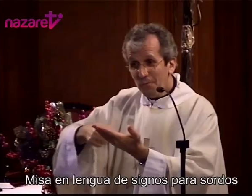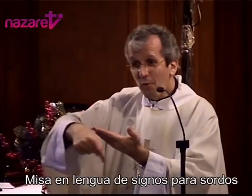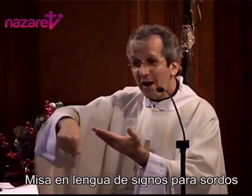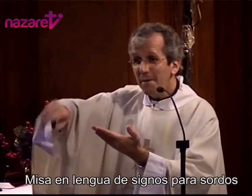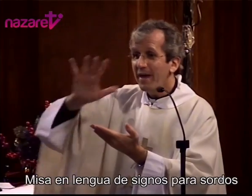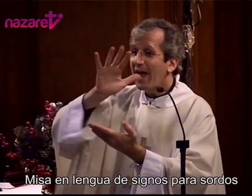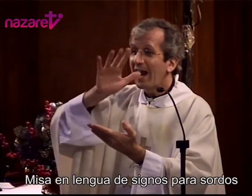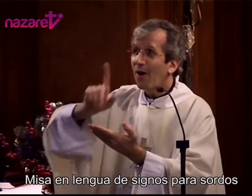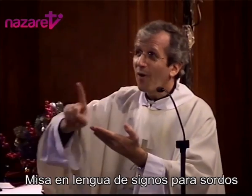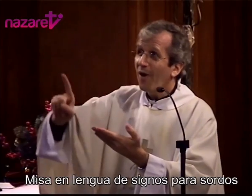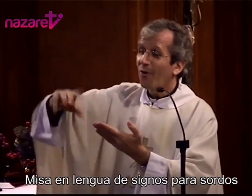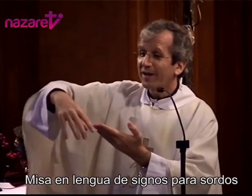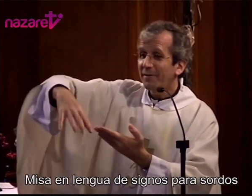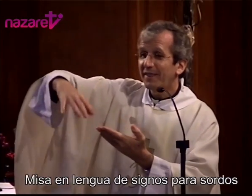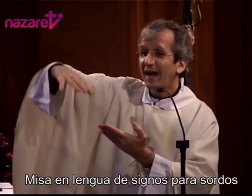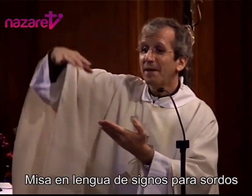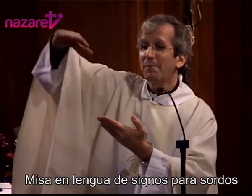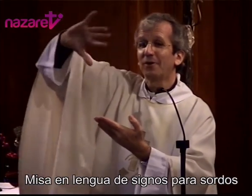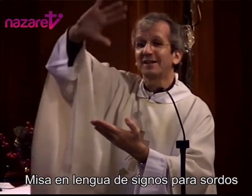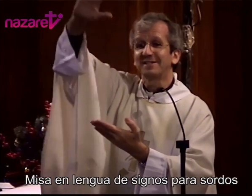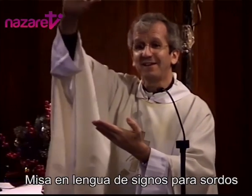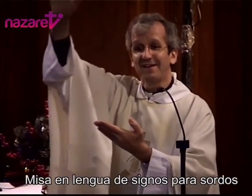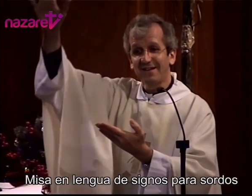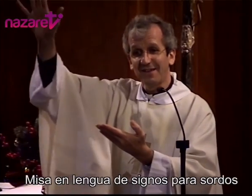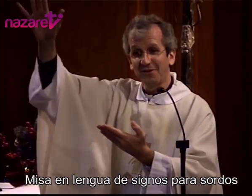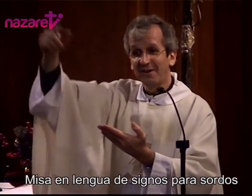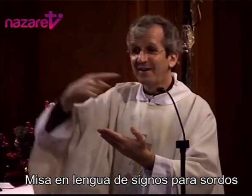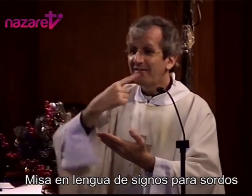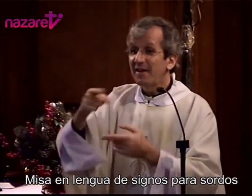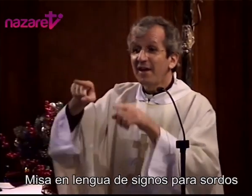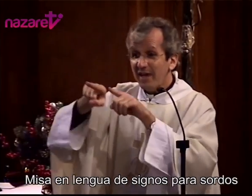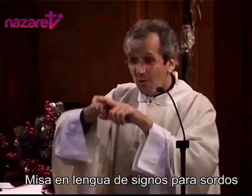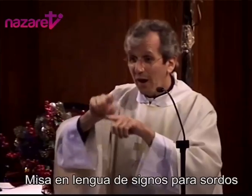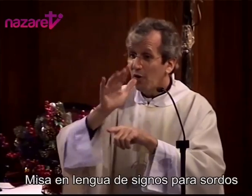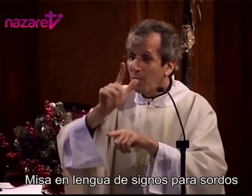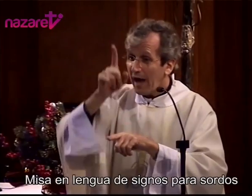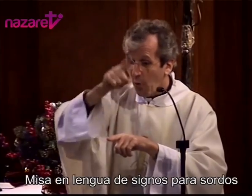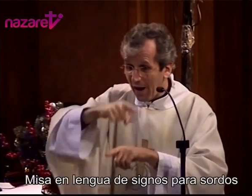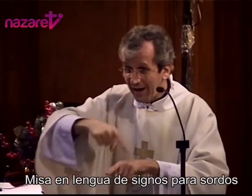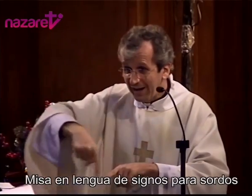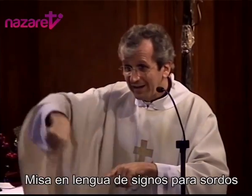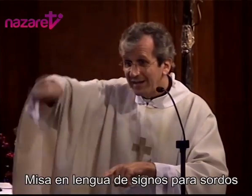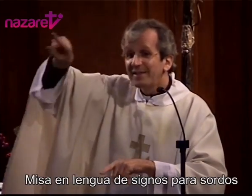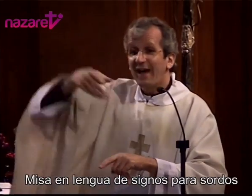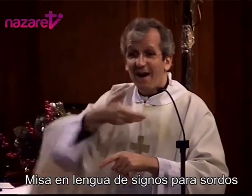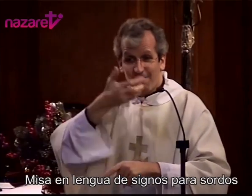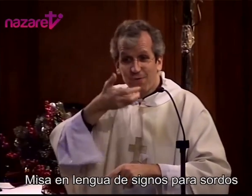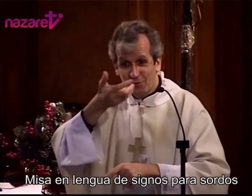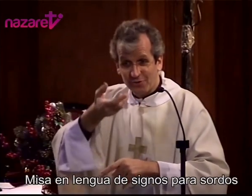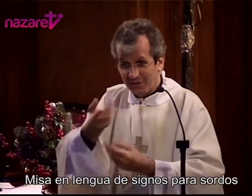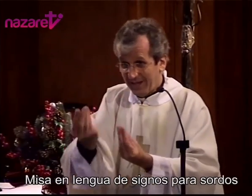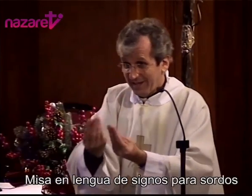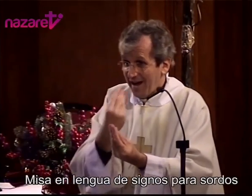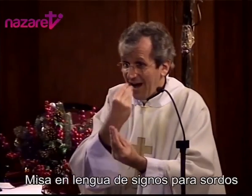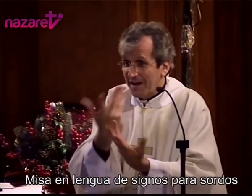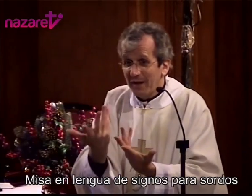y vuelve el agua otra vez a evaporarse en el cielo. Y dice, igual como el agua da